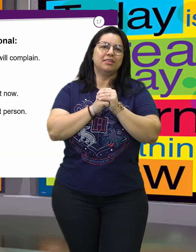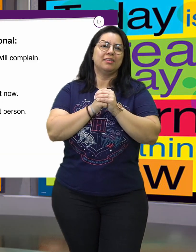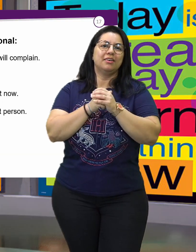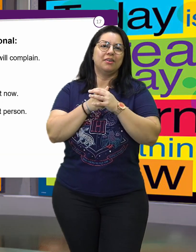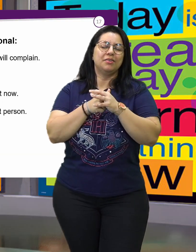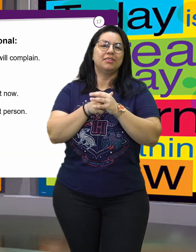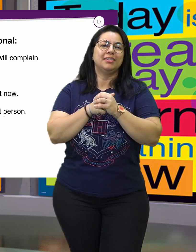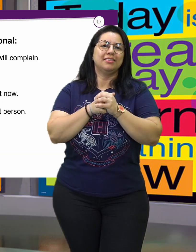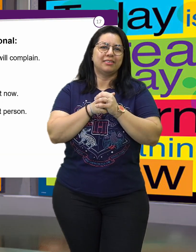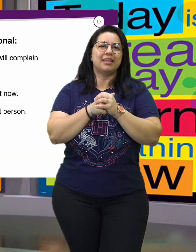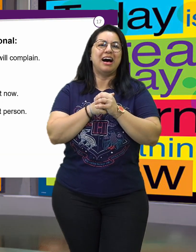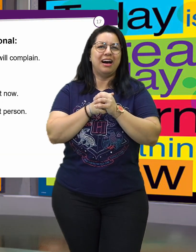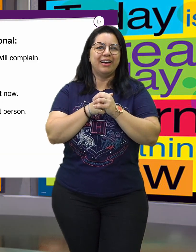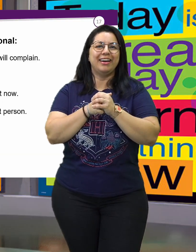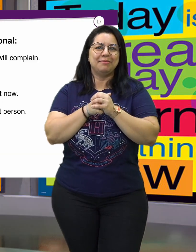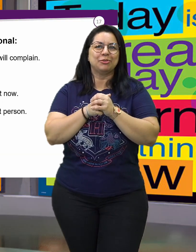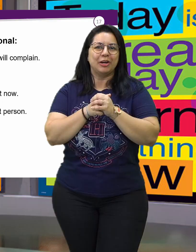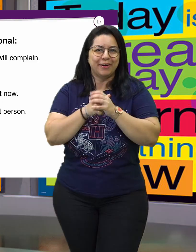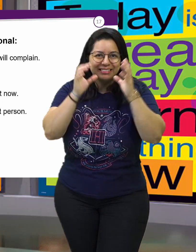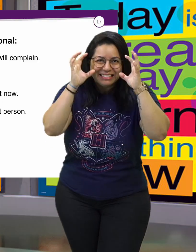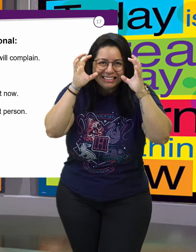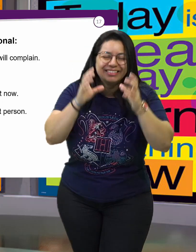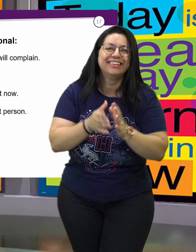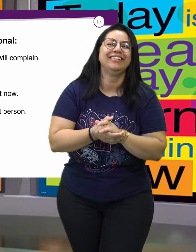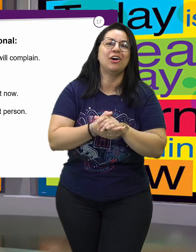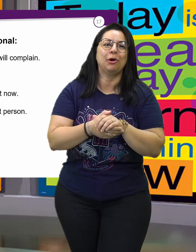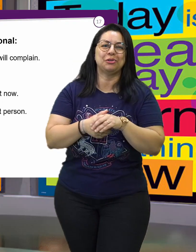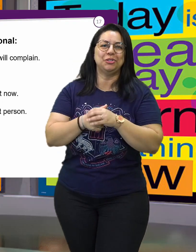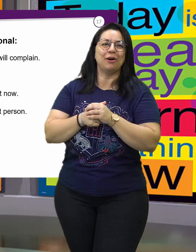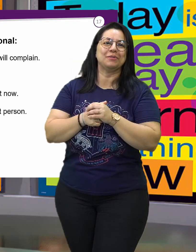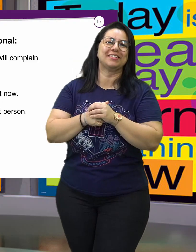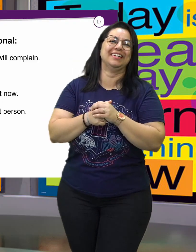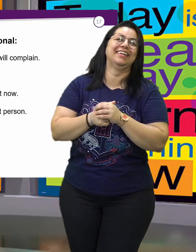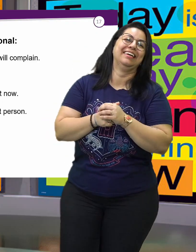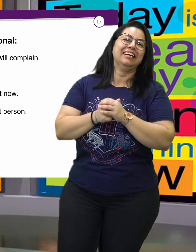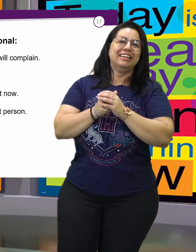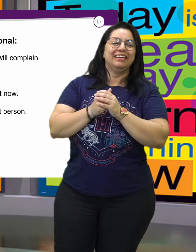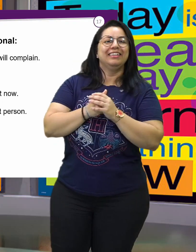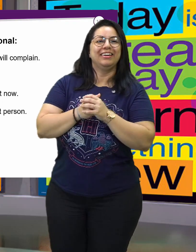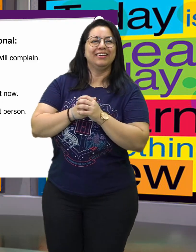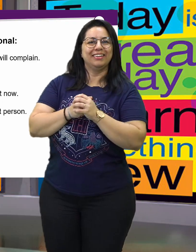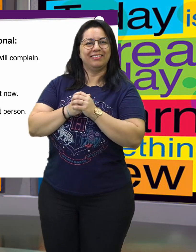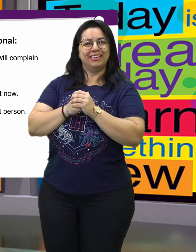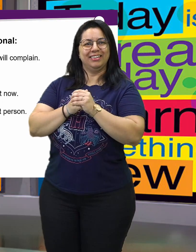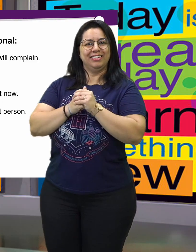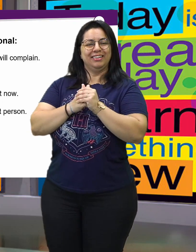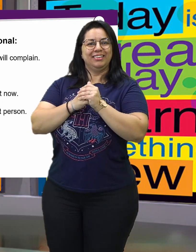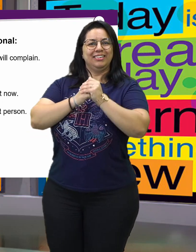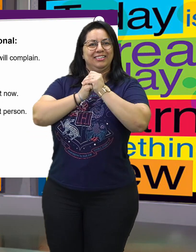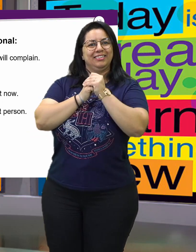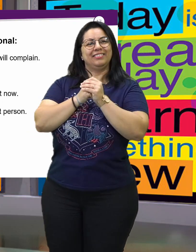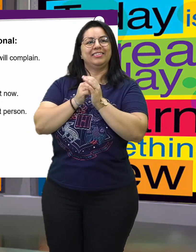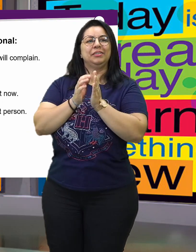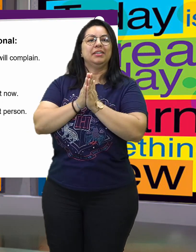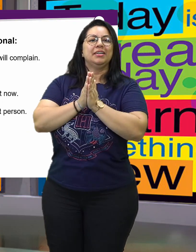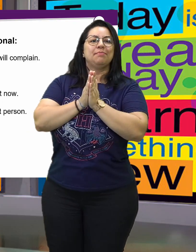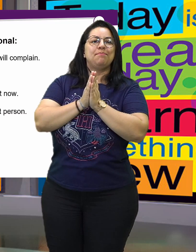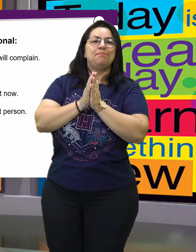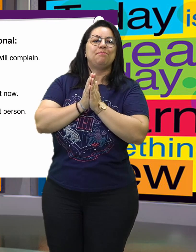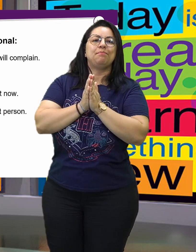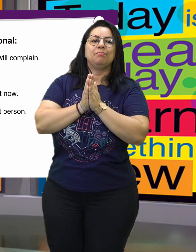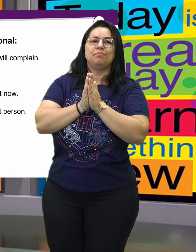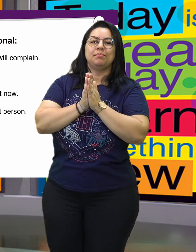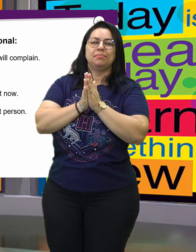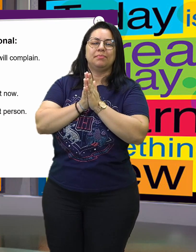be, perdão. Tá pequenininha as letras, né? Eu tô... It would be right now. It would be huge right now. Ou seja, se você